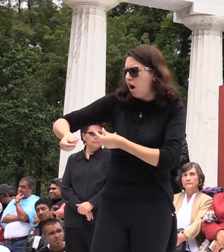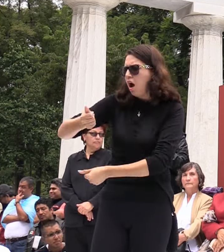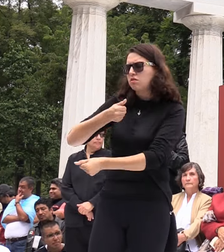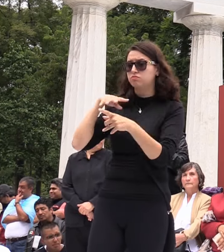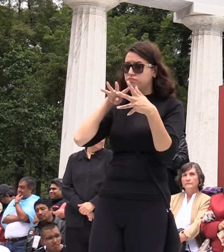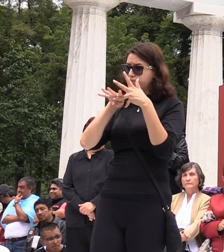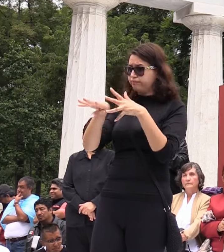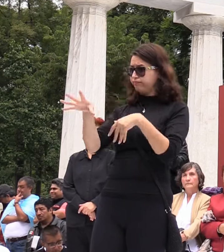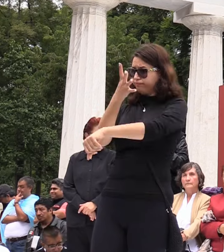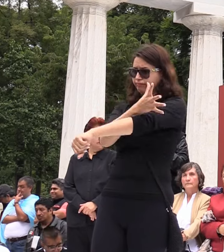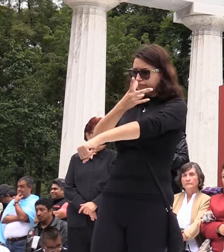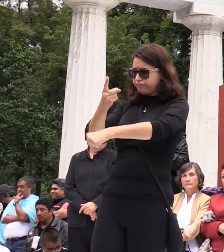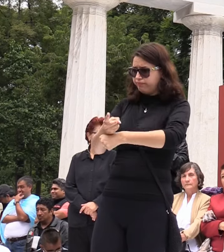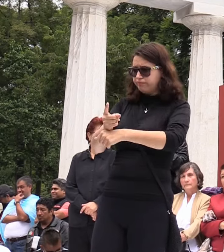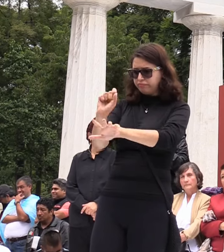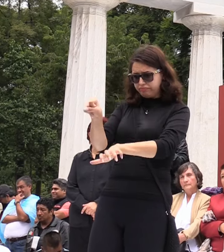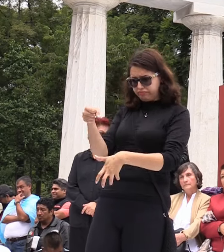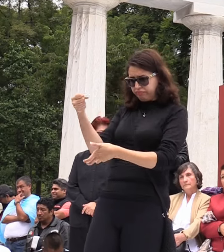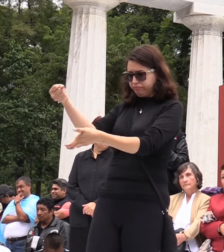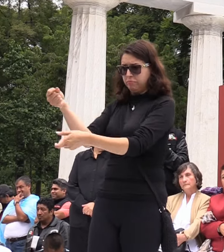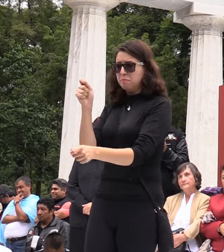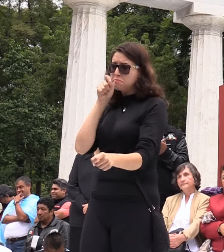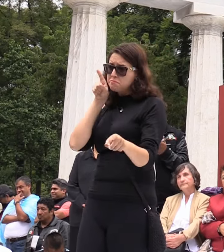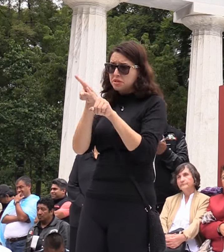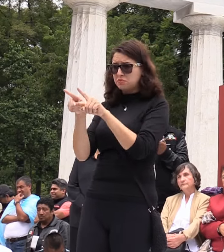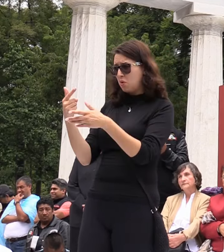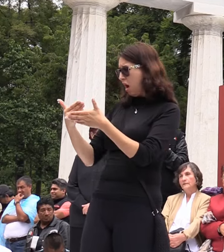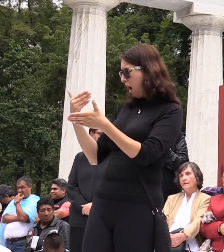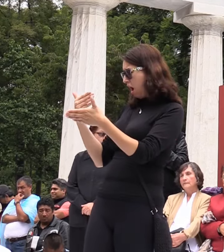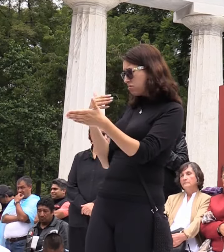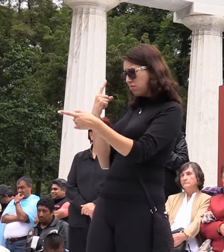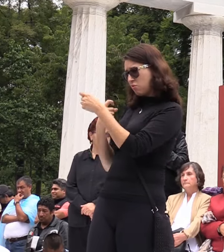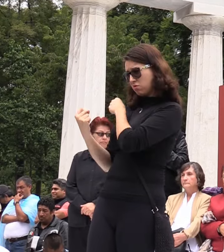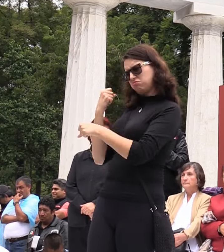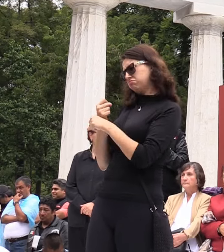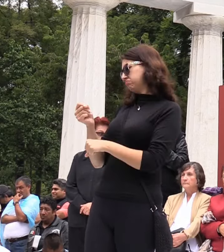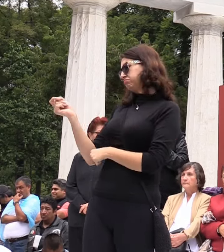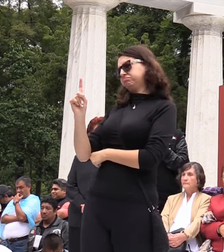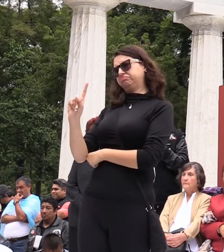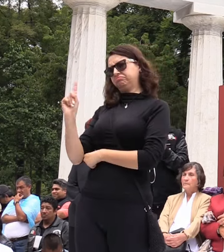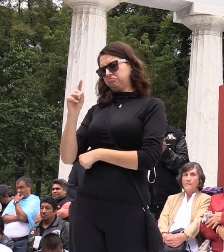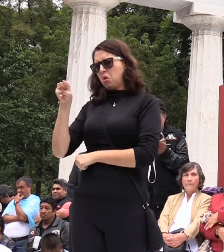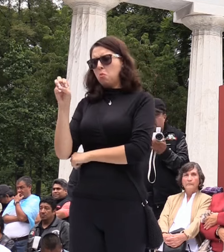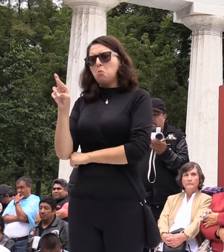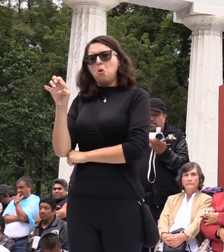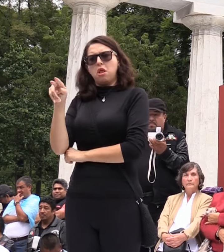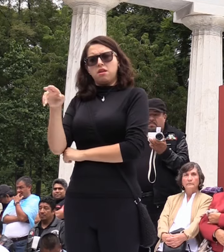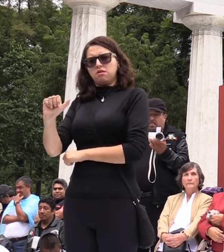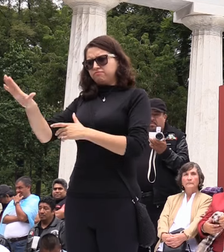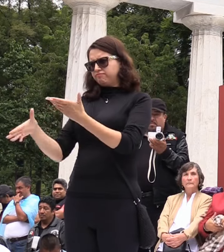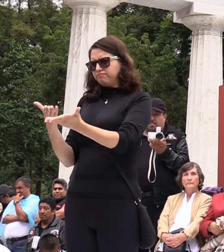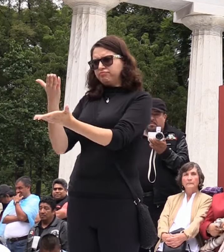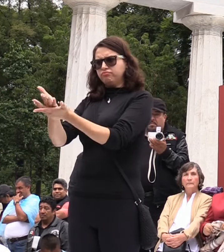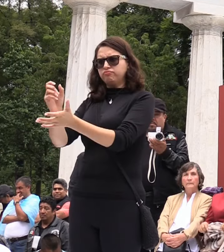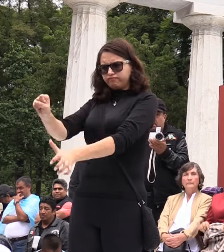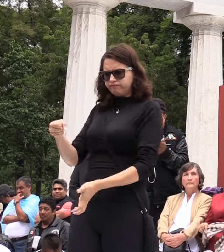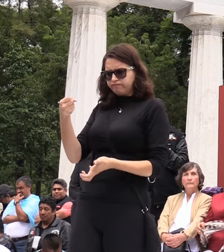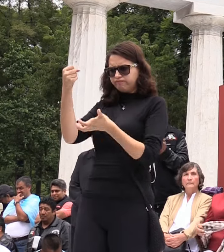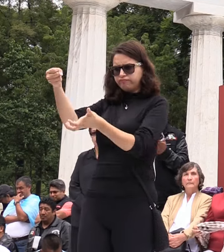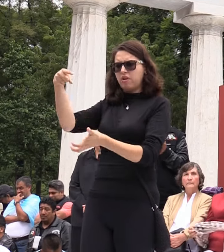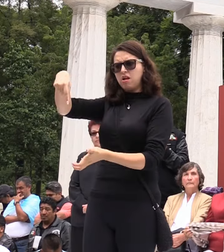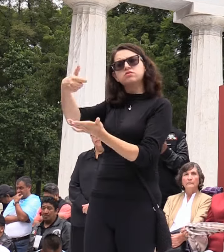a permitir que se den las mismas condiciones que el año pasado. Morena propondrá que el presupuesto